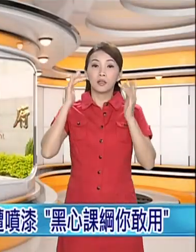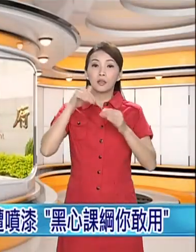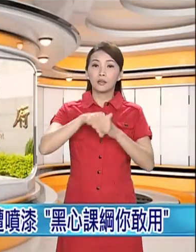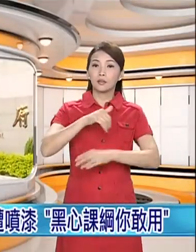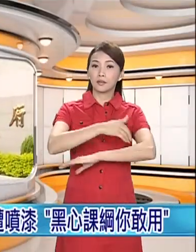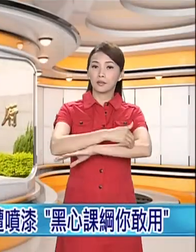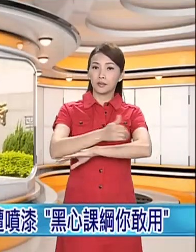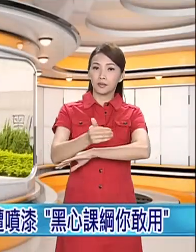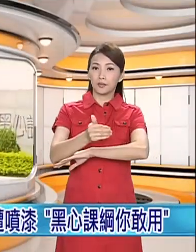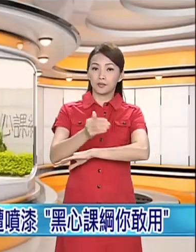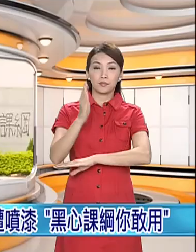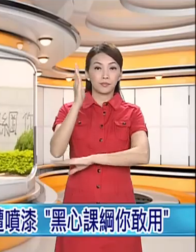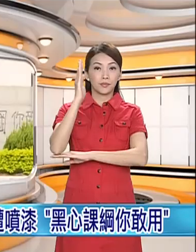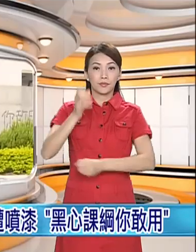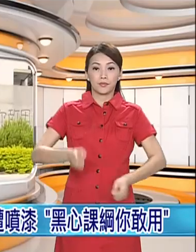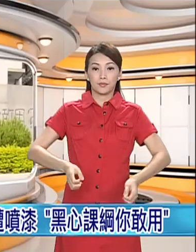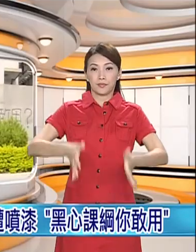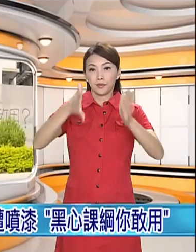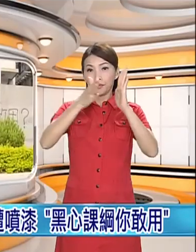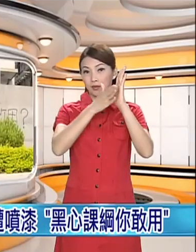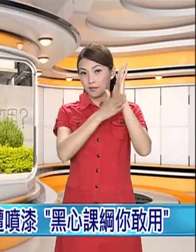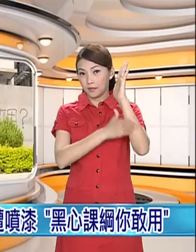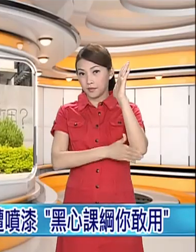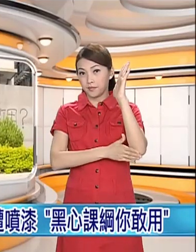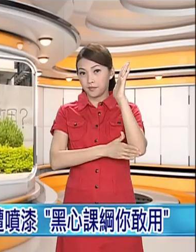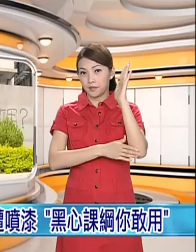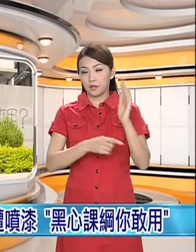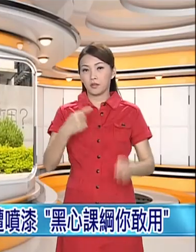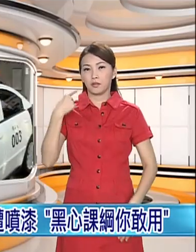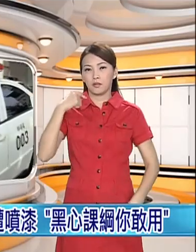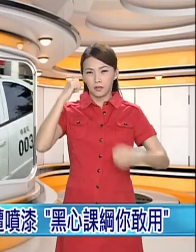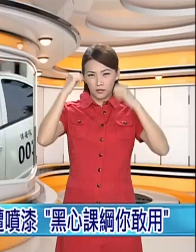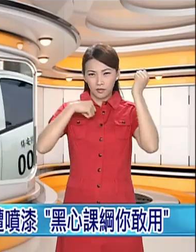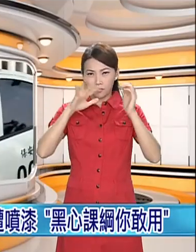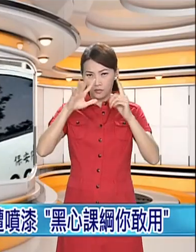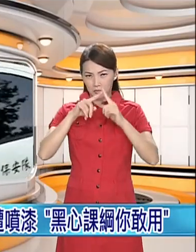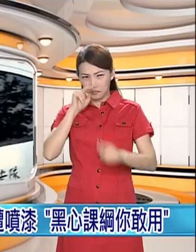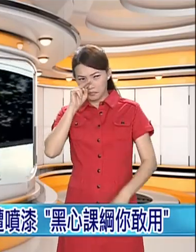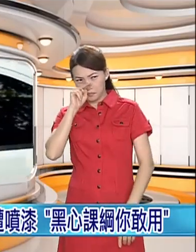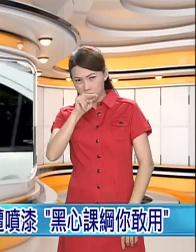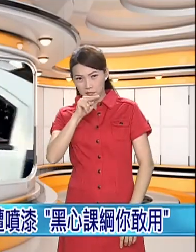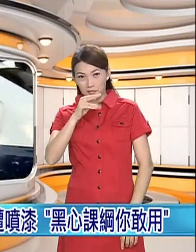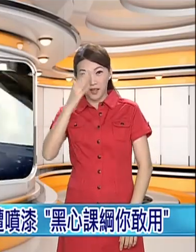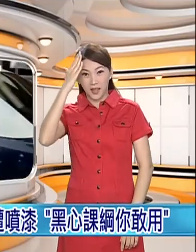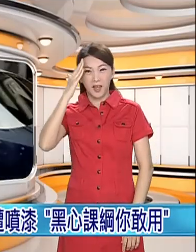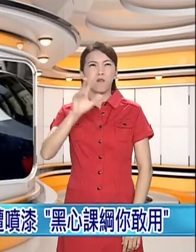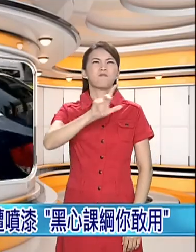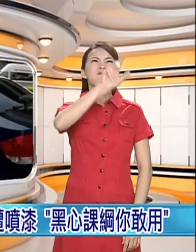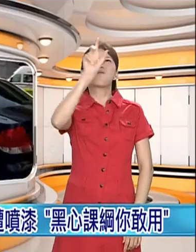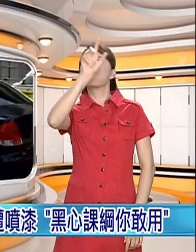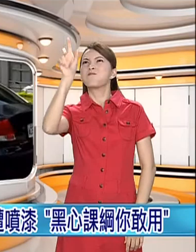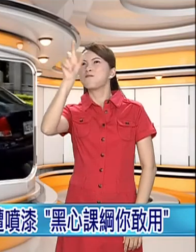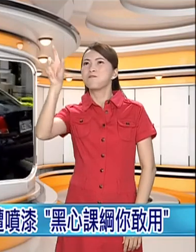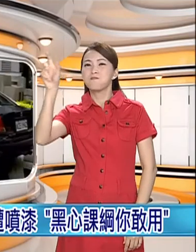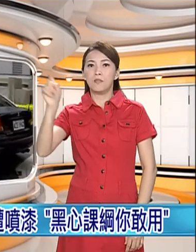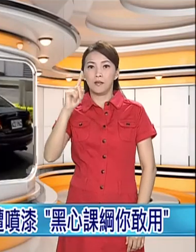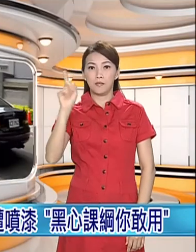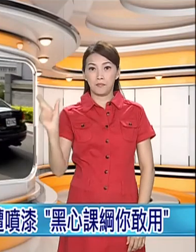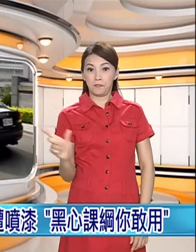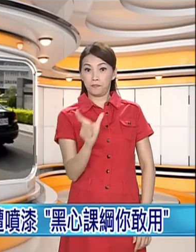南投县政府大楼外墙在昨天凌晨被人发现用喷漆写上了黑心